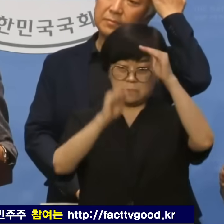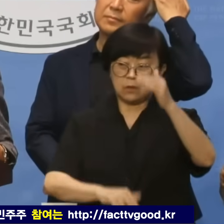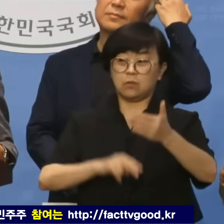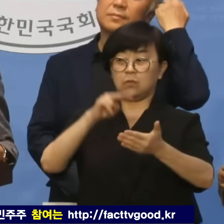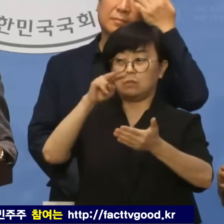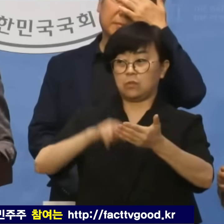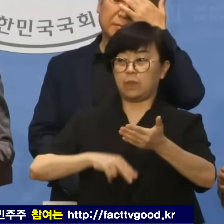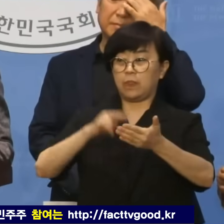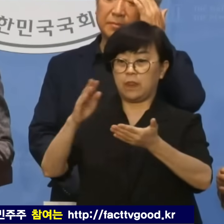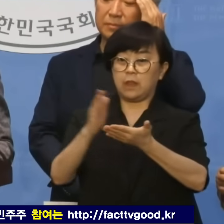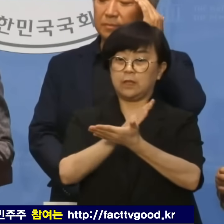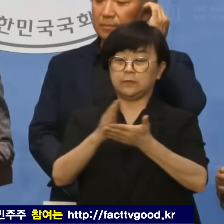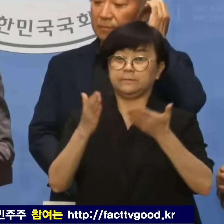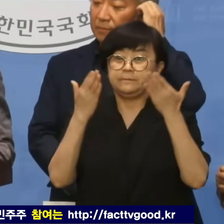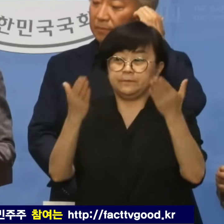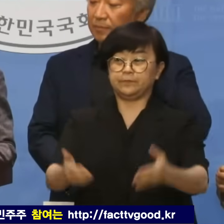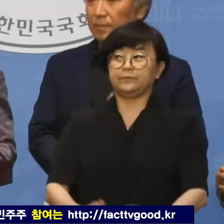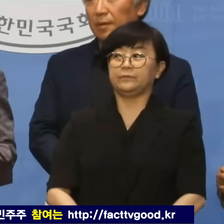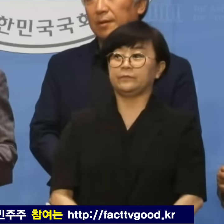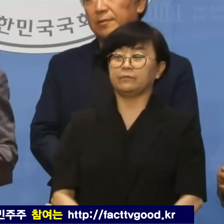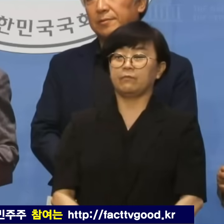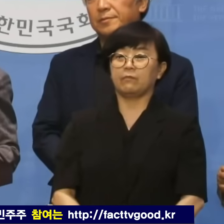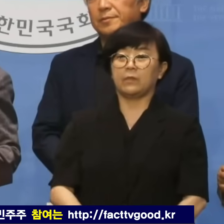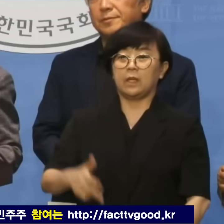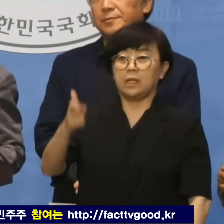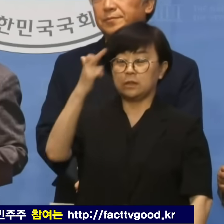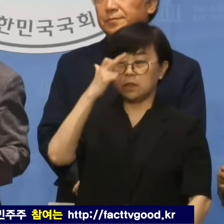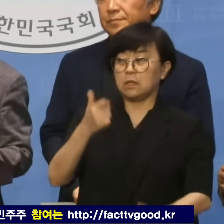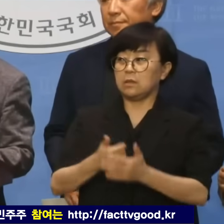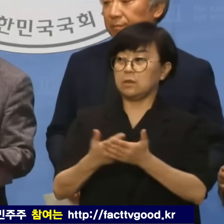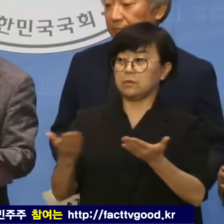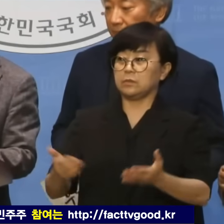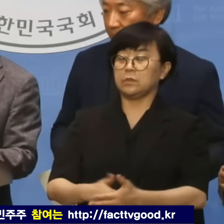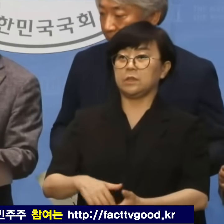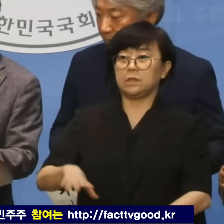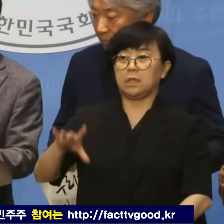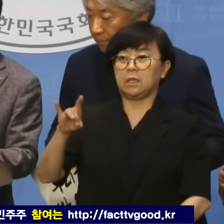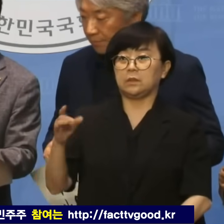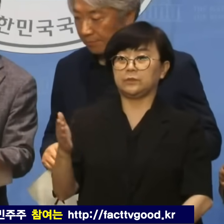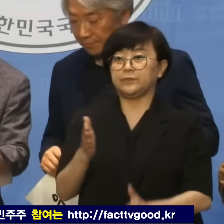기자회견문을 나눠서 낭독하도록 하겠습니다. 먼저 최태경 위원장님 시작하겠습니다.